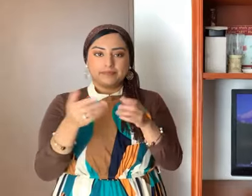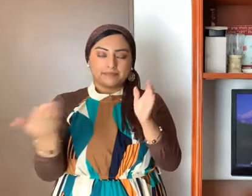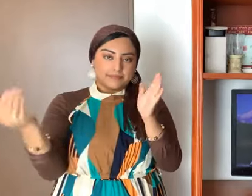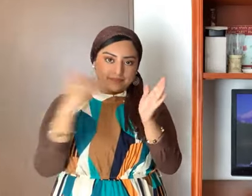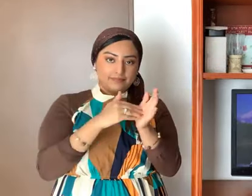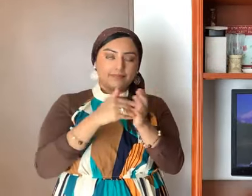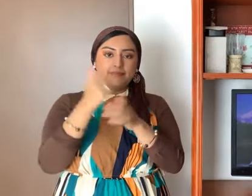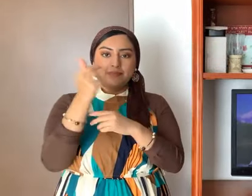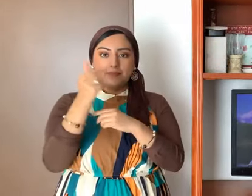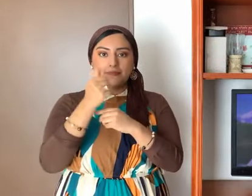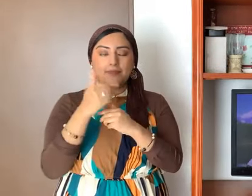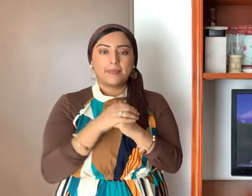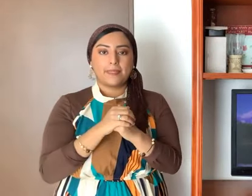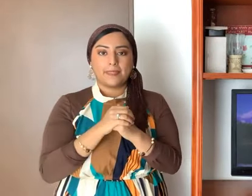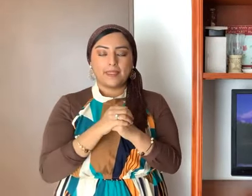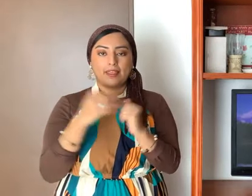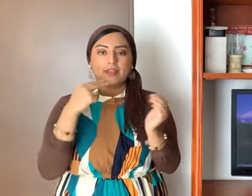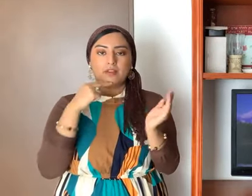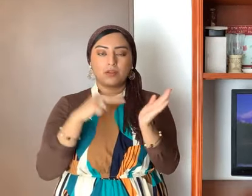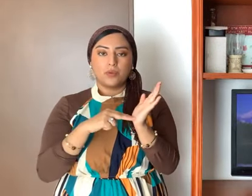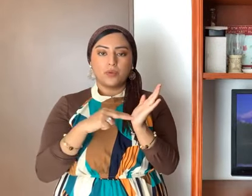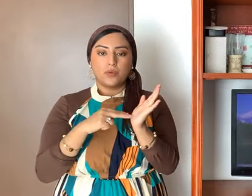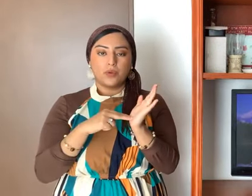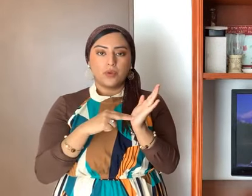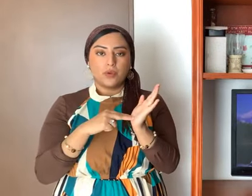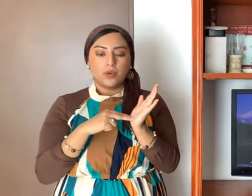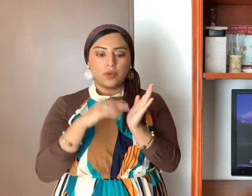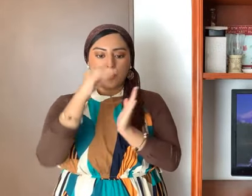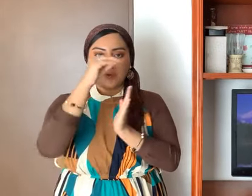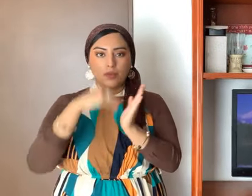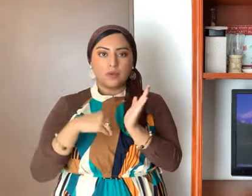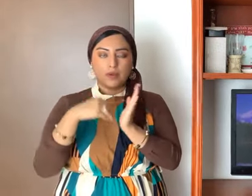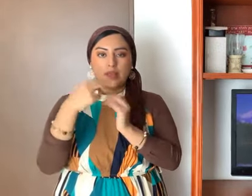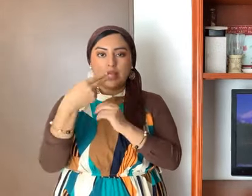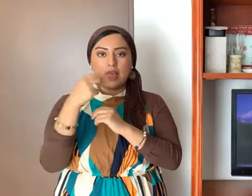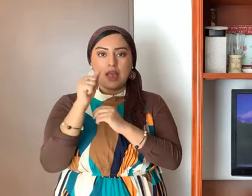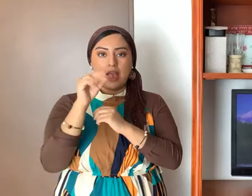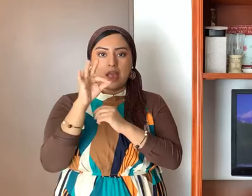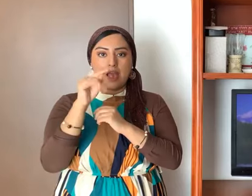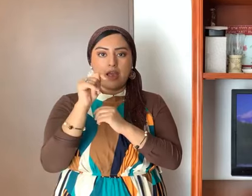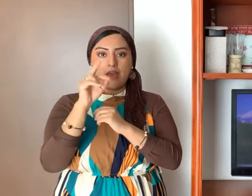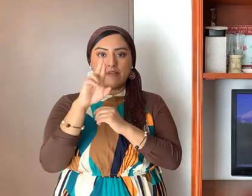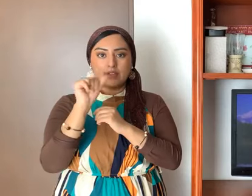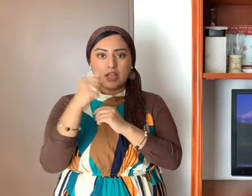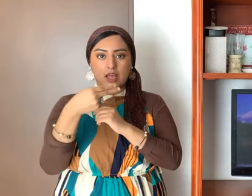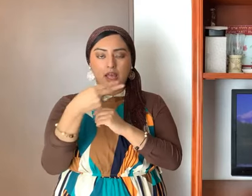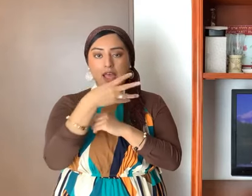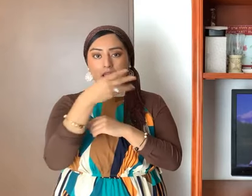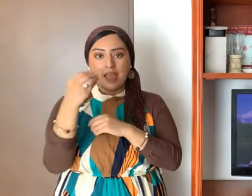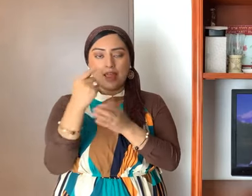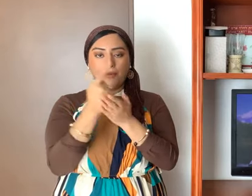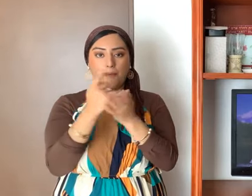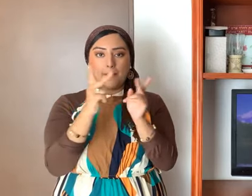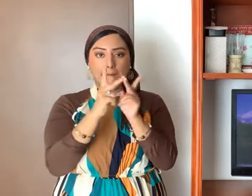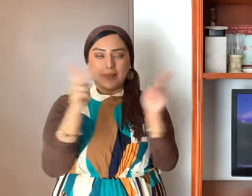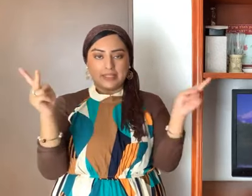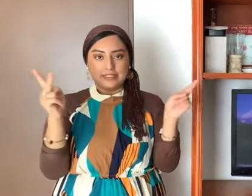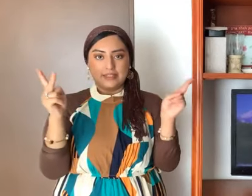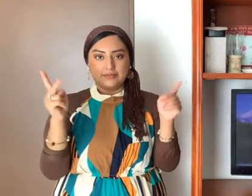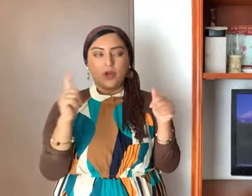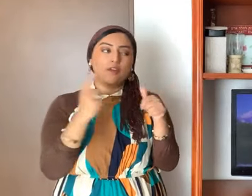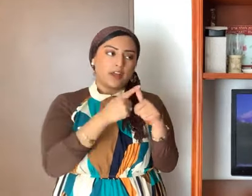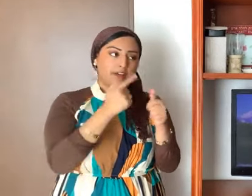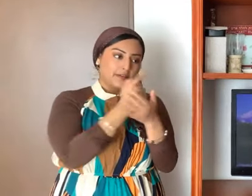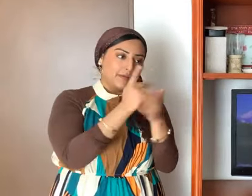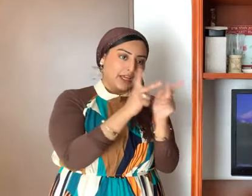a Génesis. Y pueden ir anotando en sus cuadernos Haftarah, Parashá, bueno, más bien sería